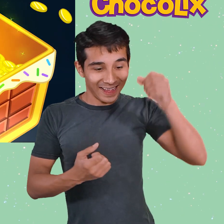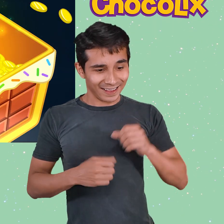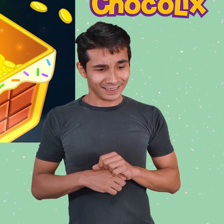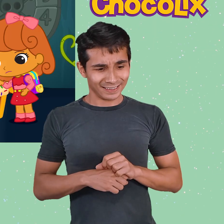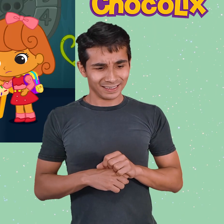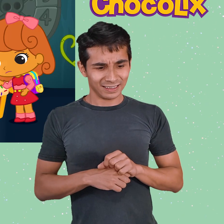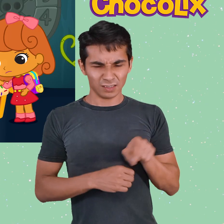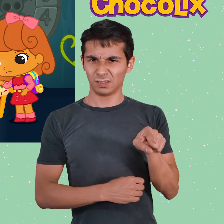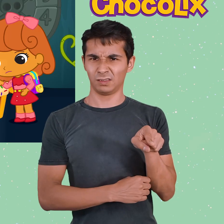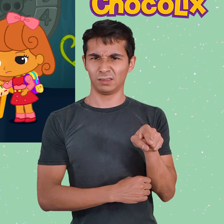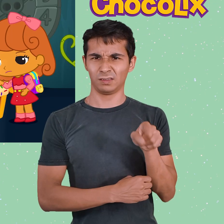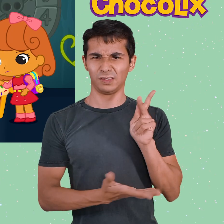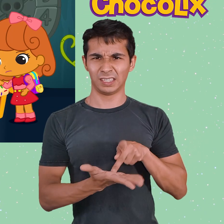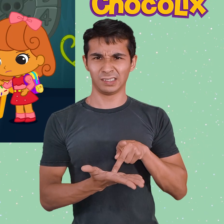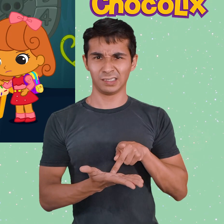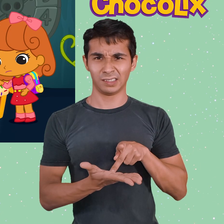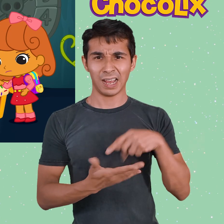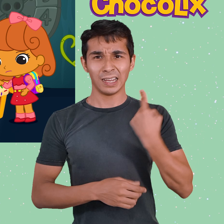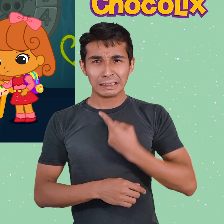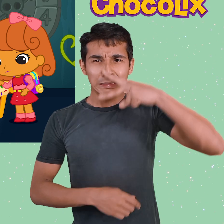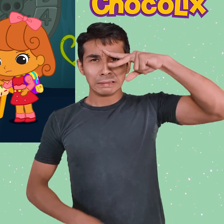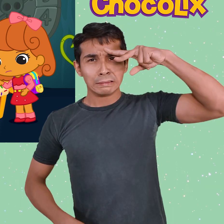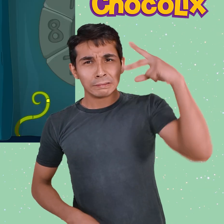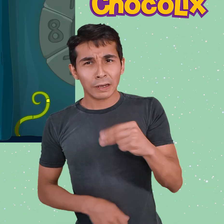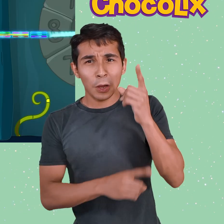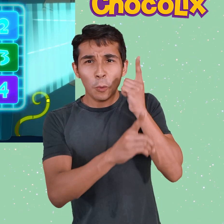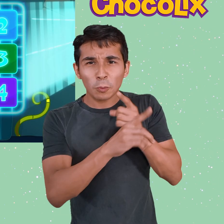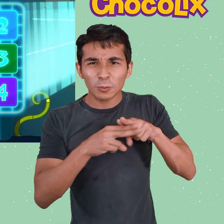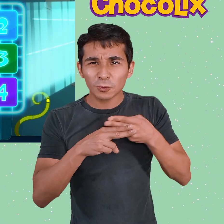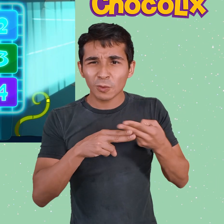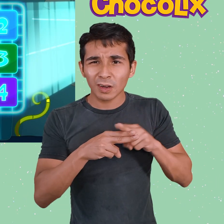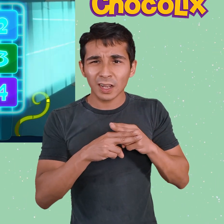A gente fez tudo isso pra achar só esses chocolatinhos?